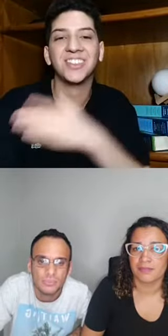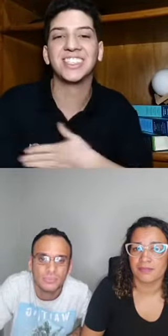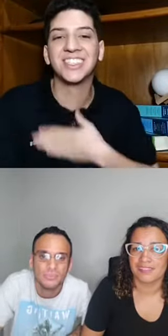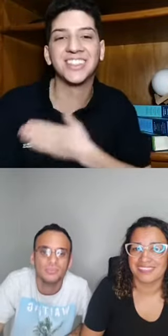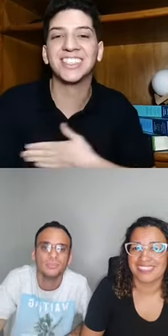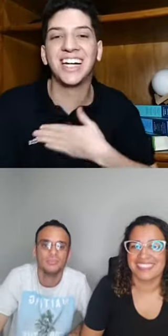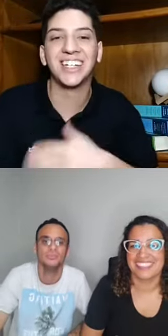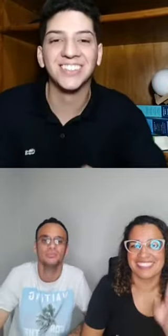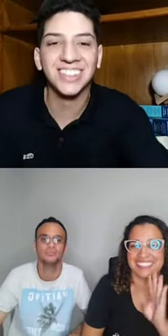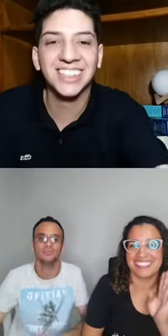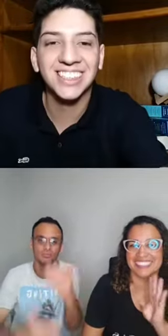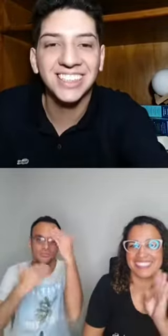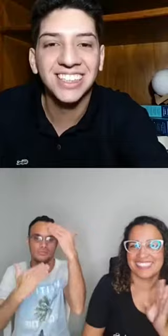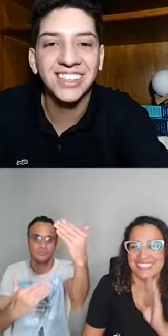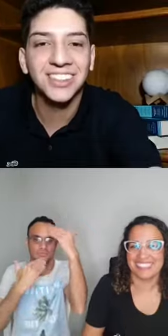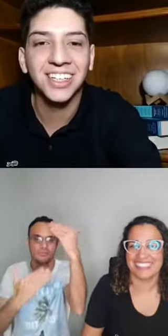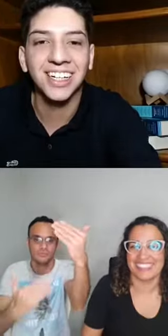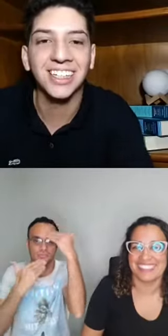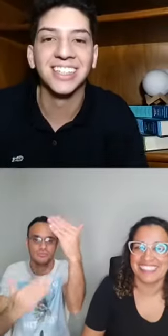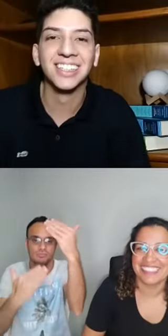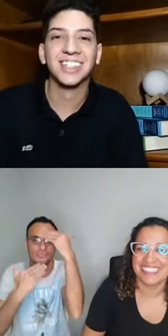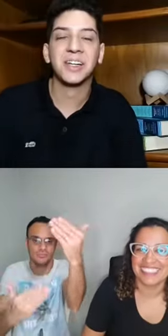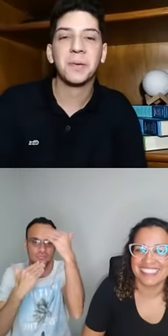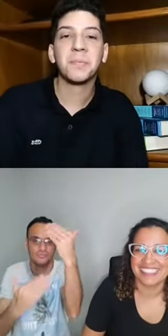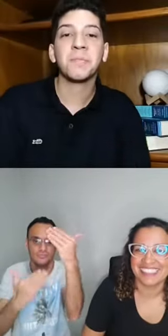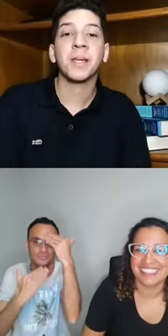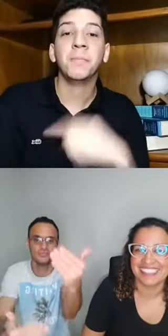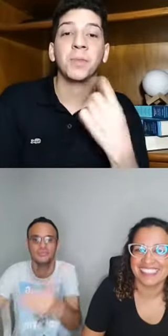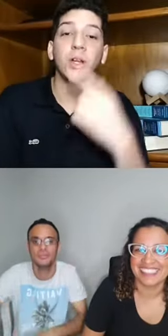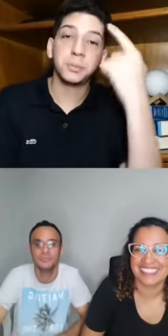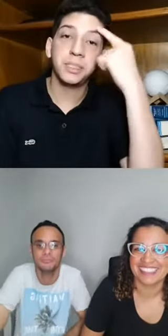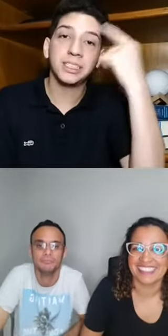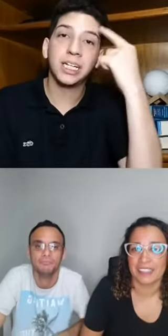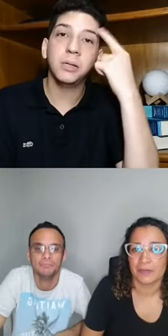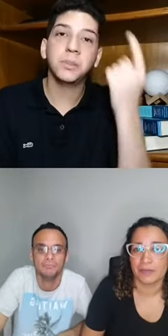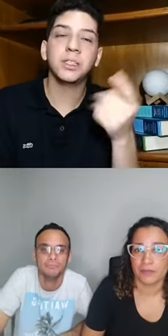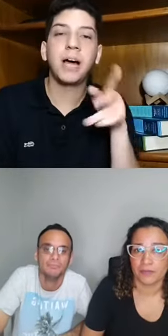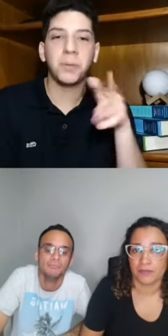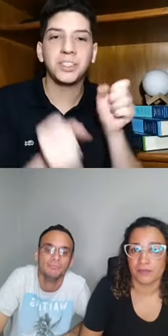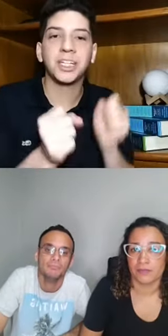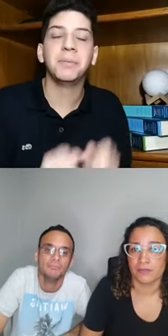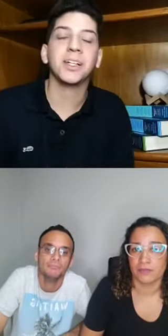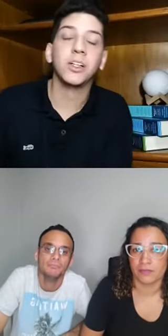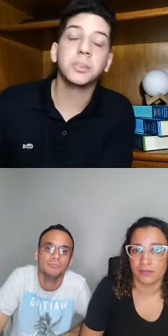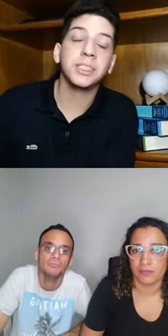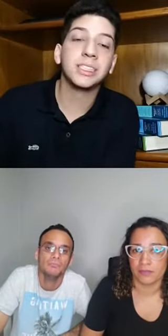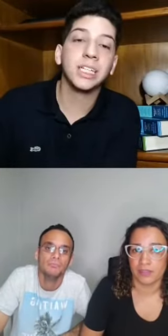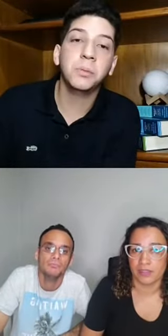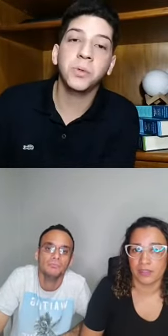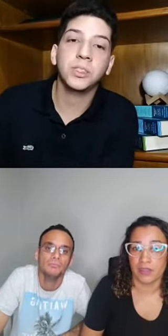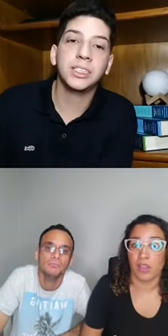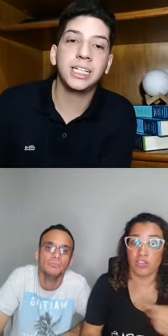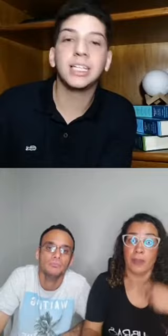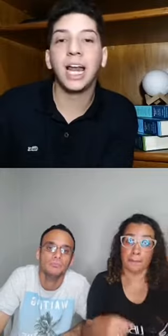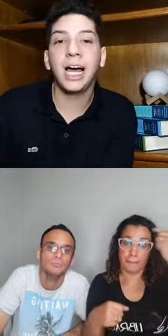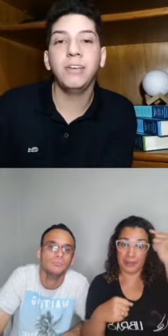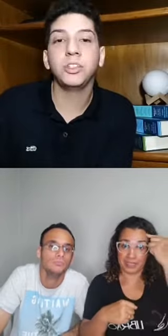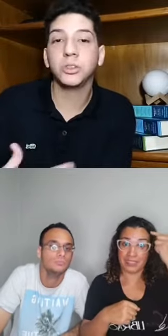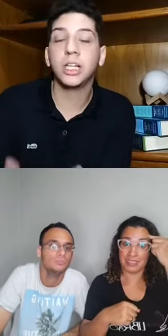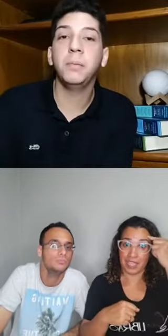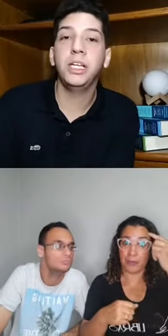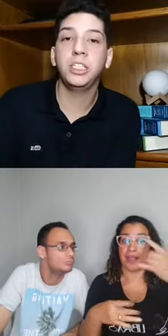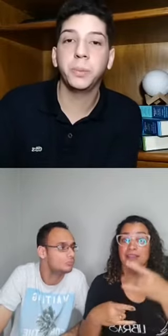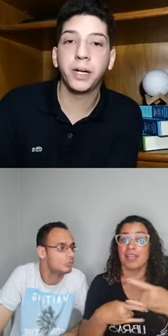ótimo que vocês gostaram, gente. Tirar. Nós pensamos, pode ir, Camila. Nós pensamos nessa